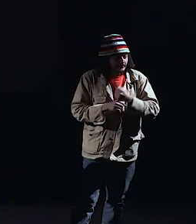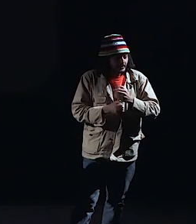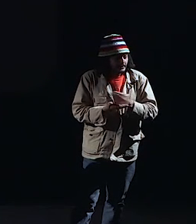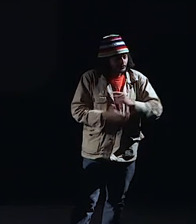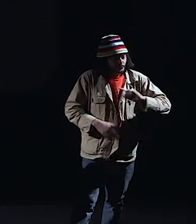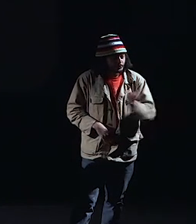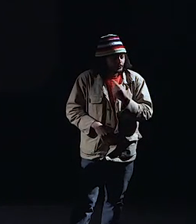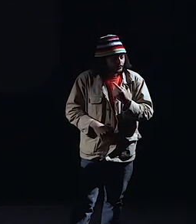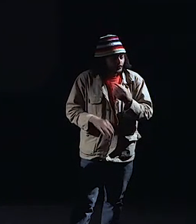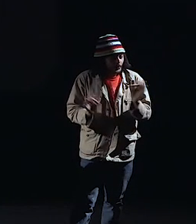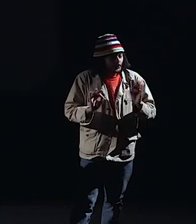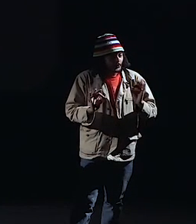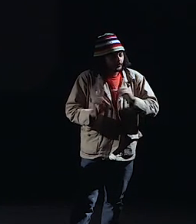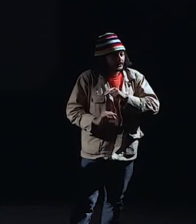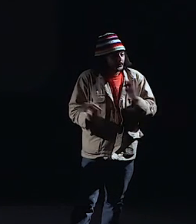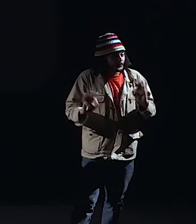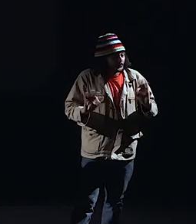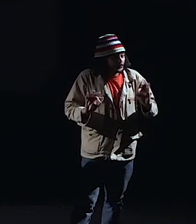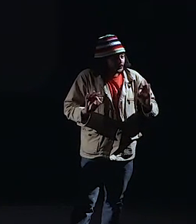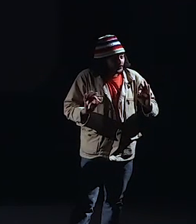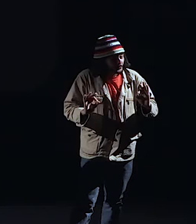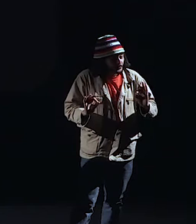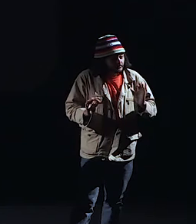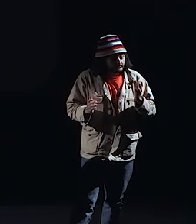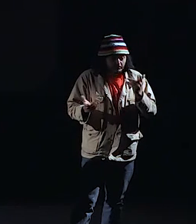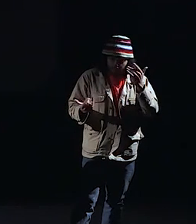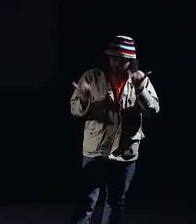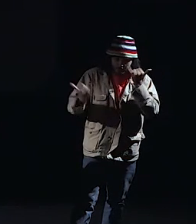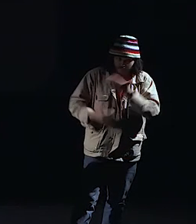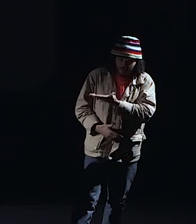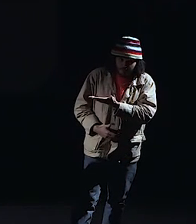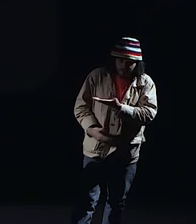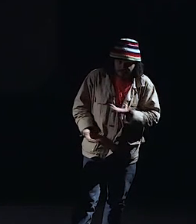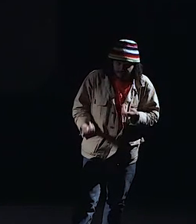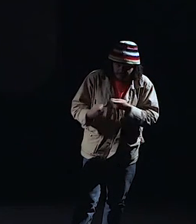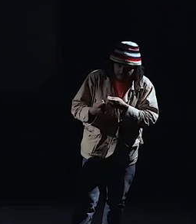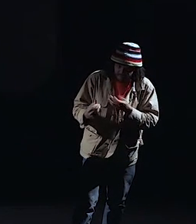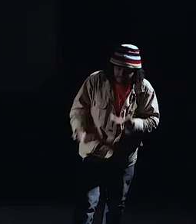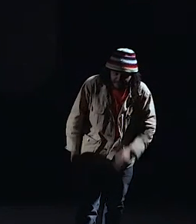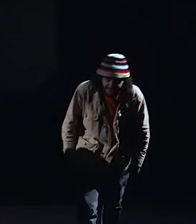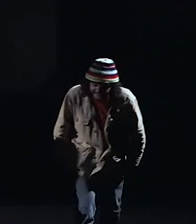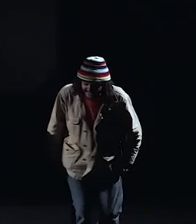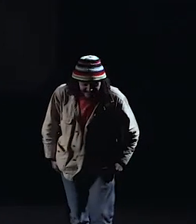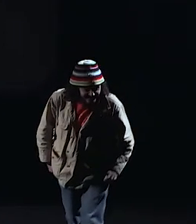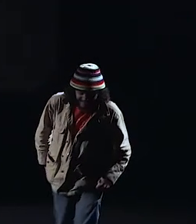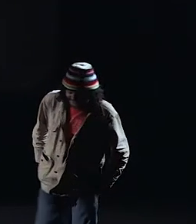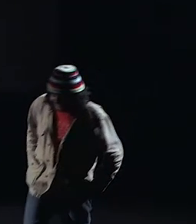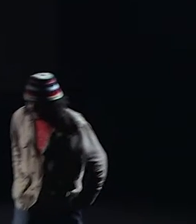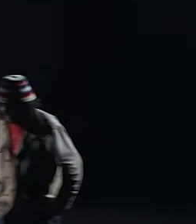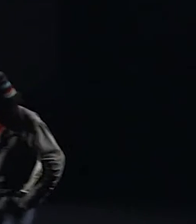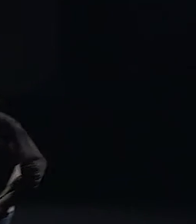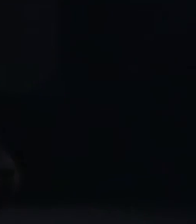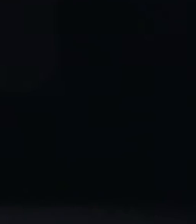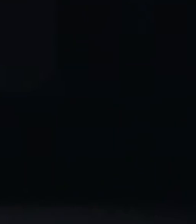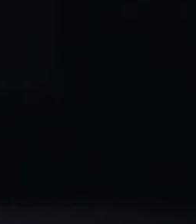il y a pas de police dans cet endroit-là, il y a pas de police quoi, pas du tout du tout. Et je me dis, est-ce que c'est la société dans laquelle